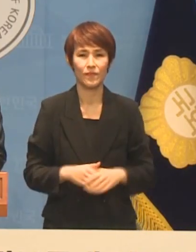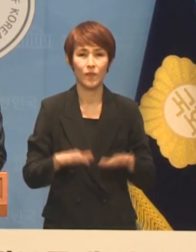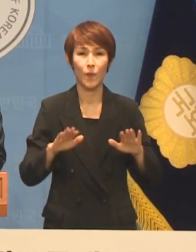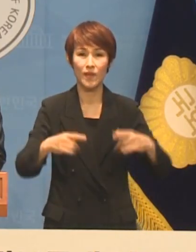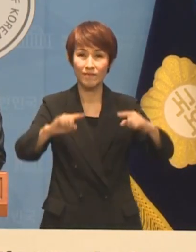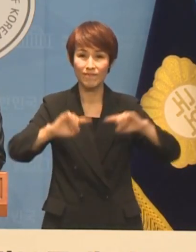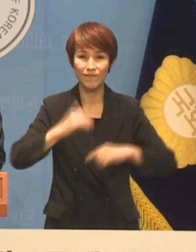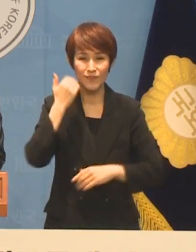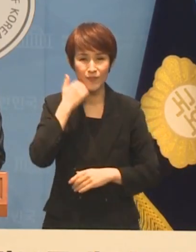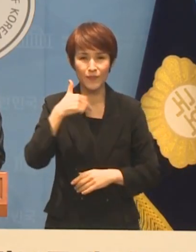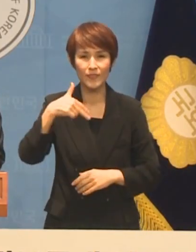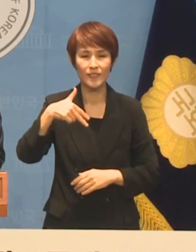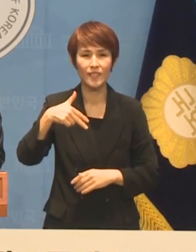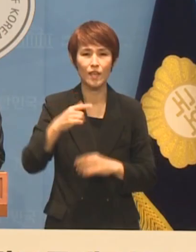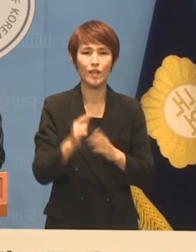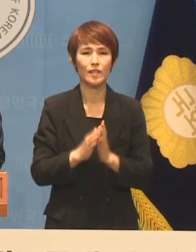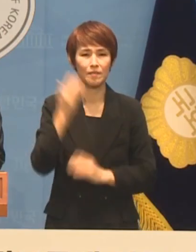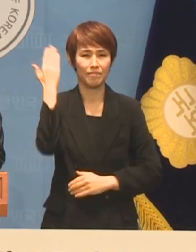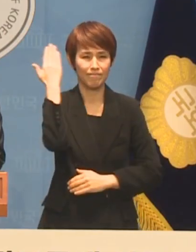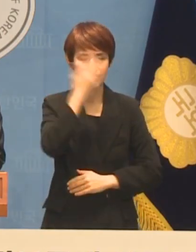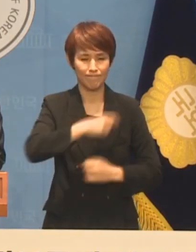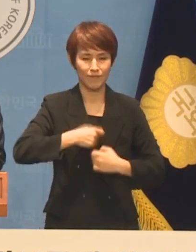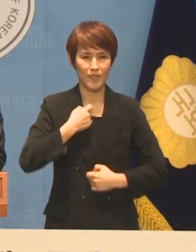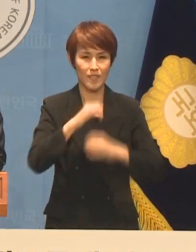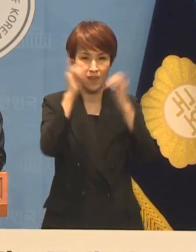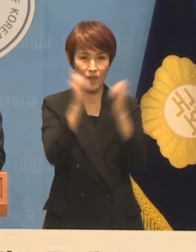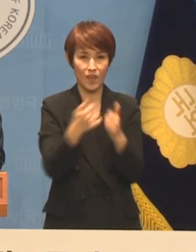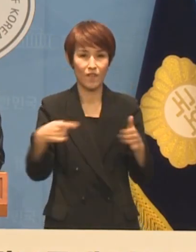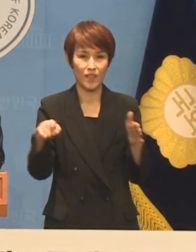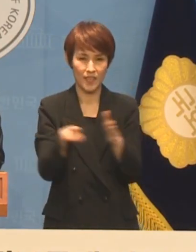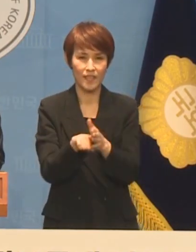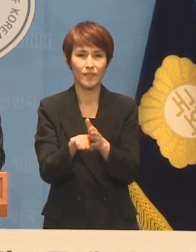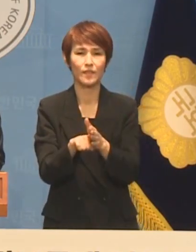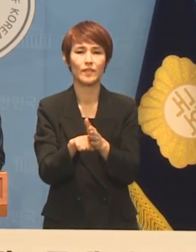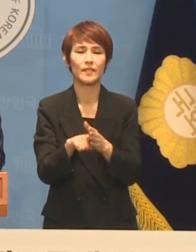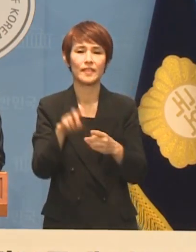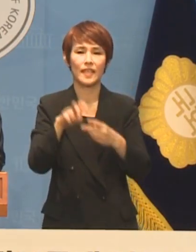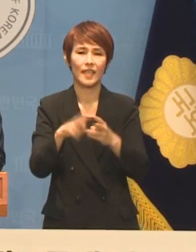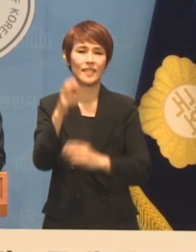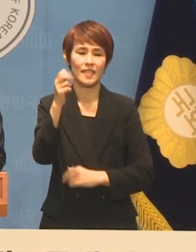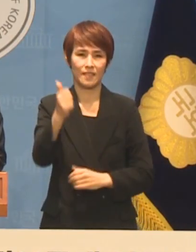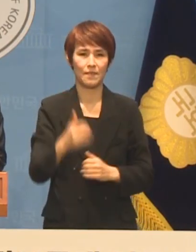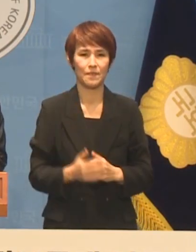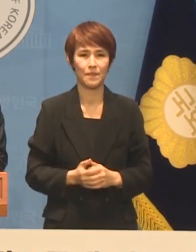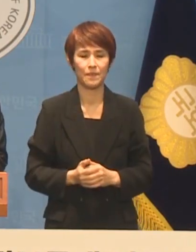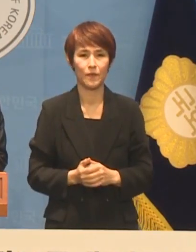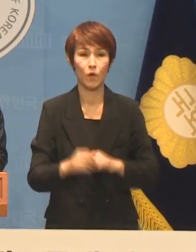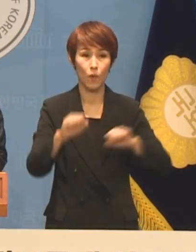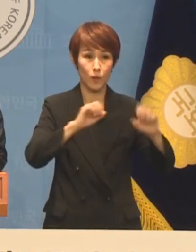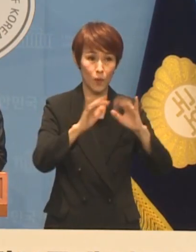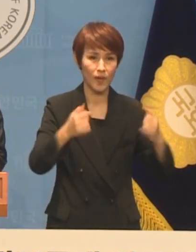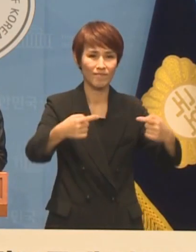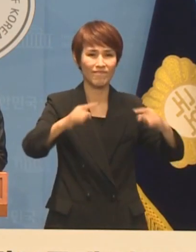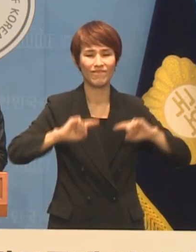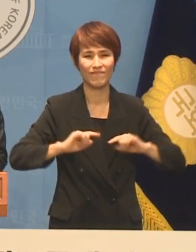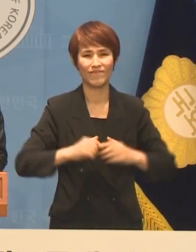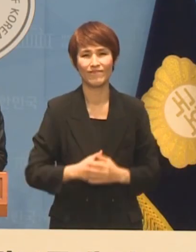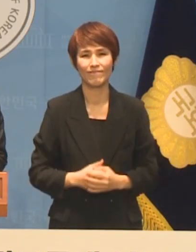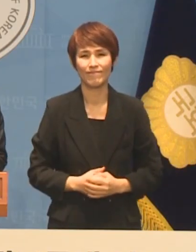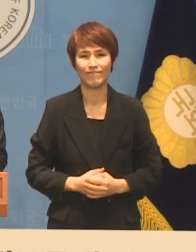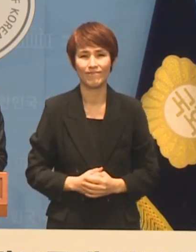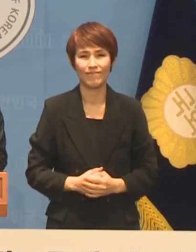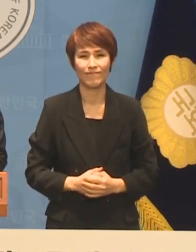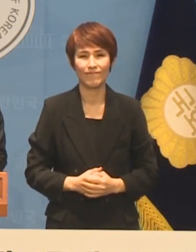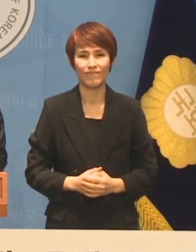기자회견에는 정진임 투명사회를 위한 정보공개센터 소장님과 그리고 김조은 활동가님이 참석하셨습니다.